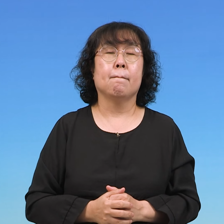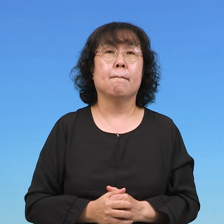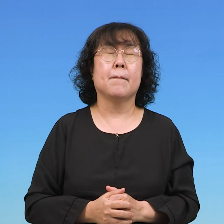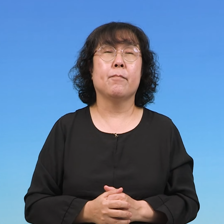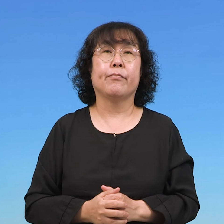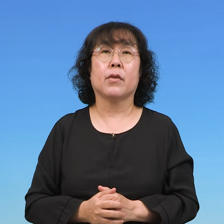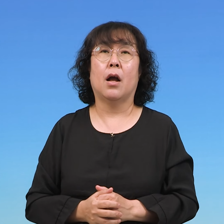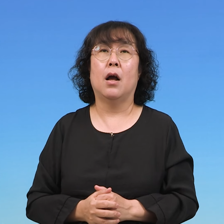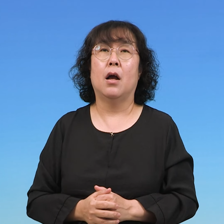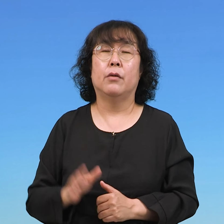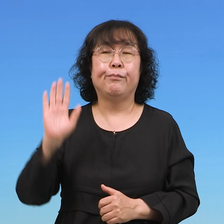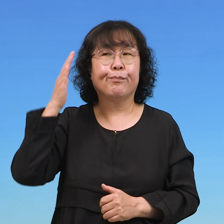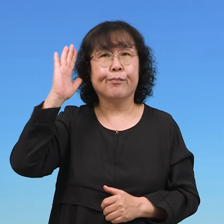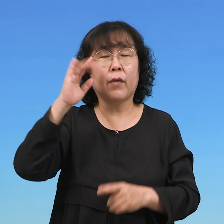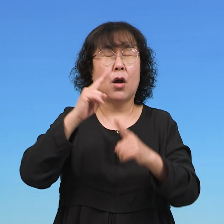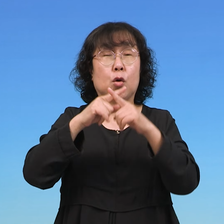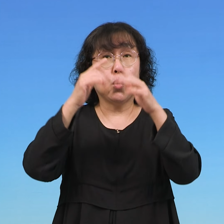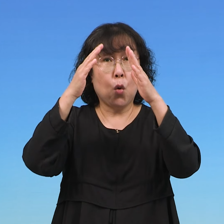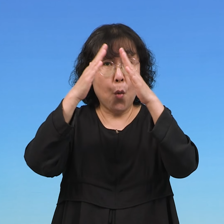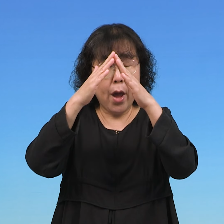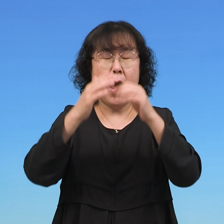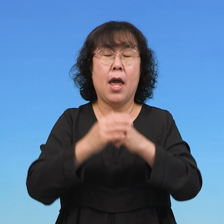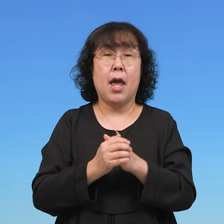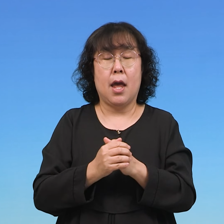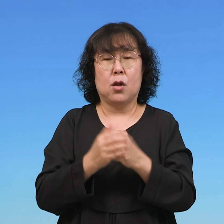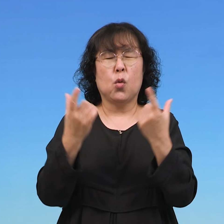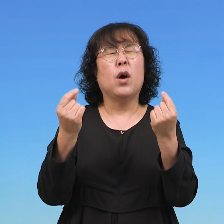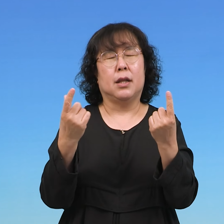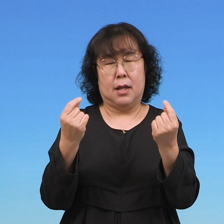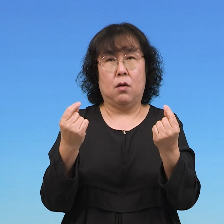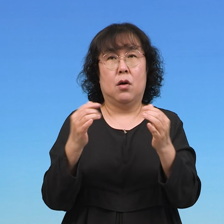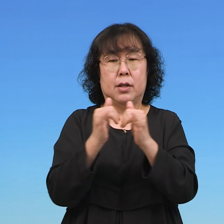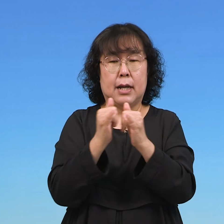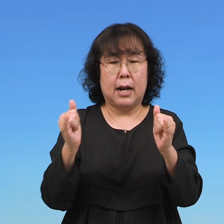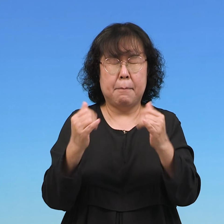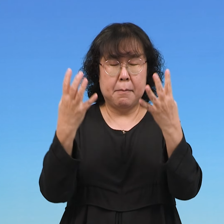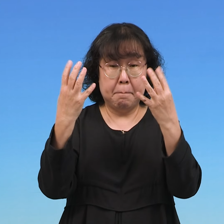오늘 교회가 말입니다, 사람은 많이 교회로 오는데